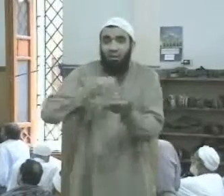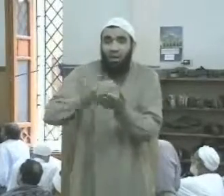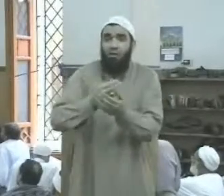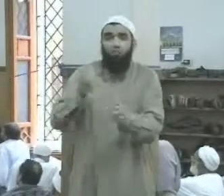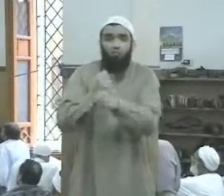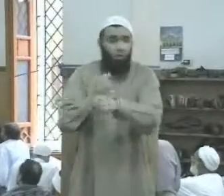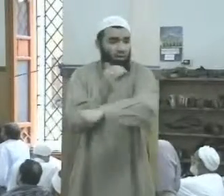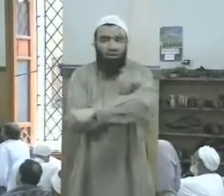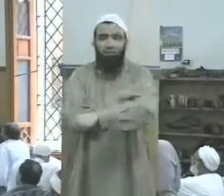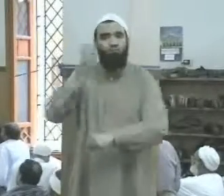ويمدون أيديهم